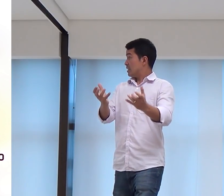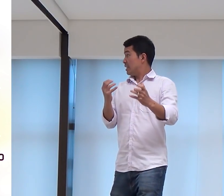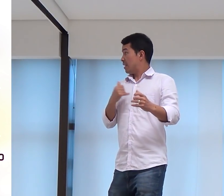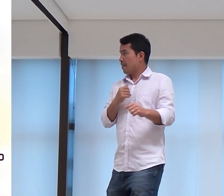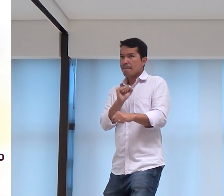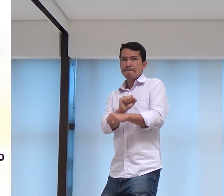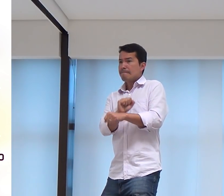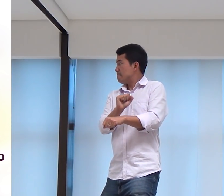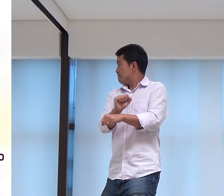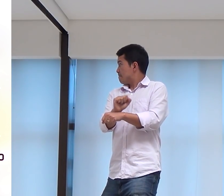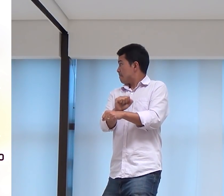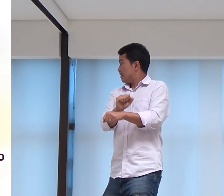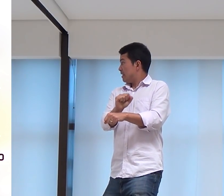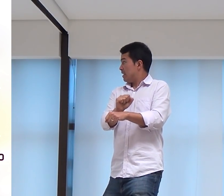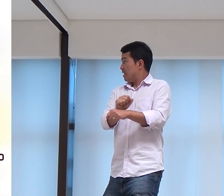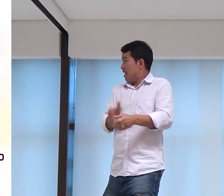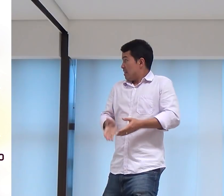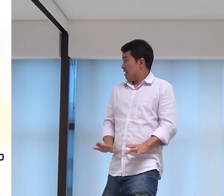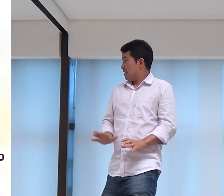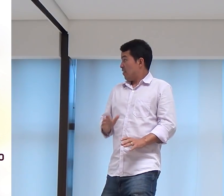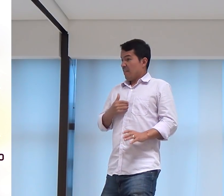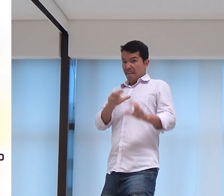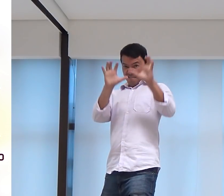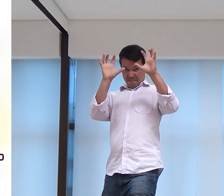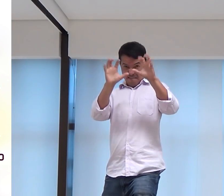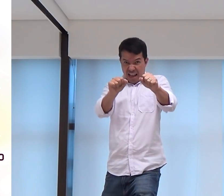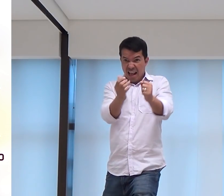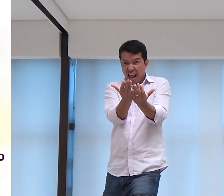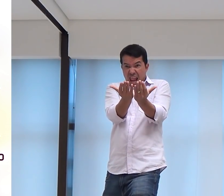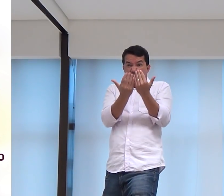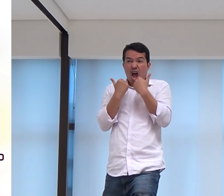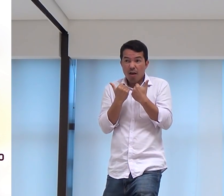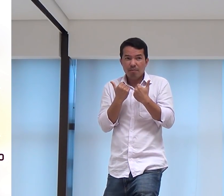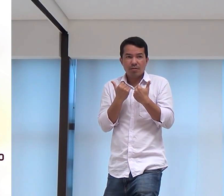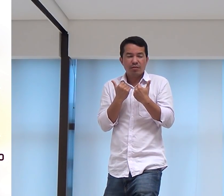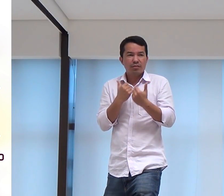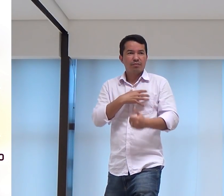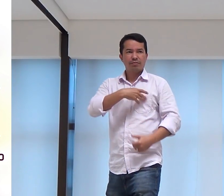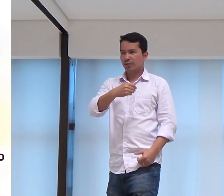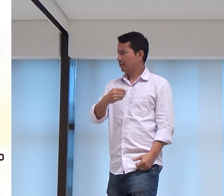para que, dando ela a luz, lhe tragasse o filho.